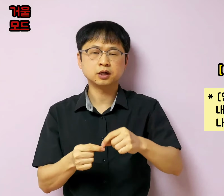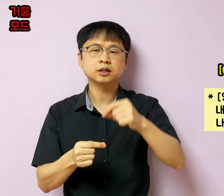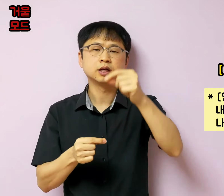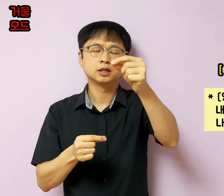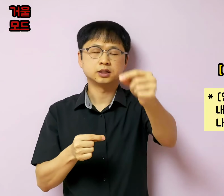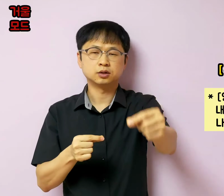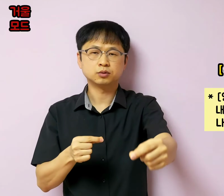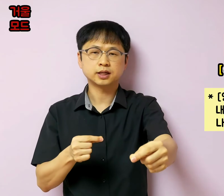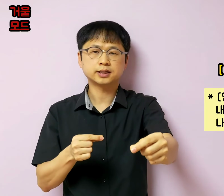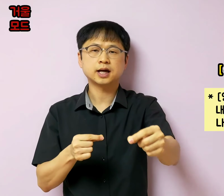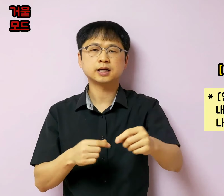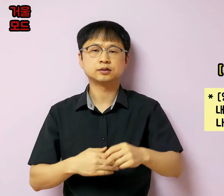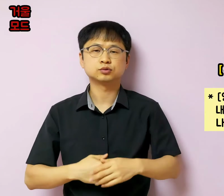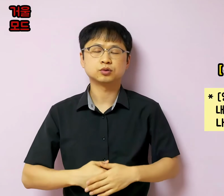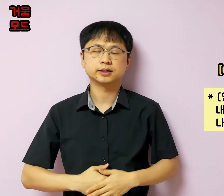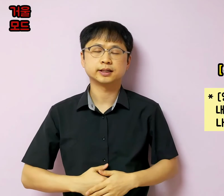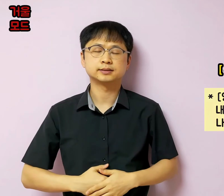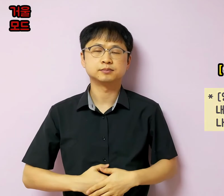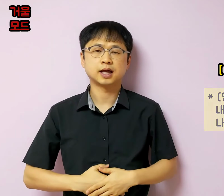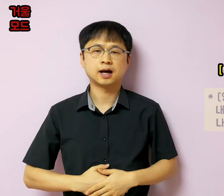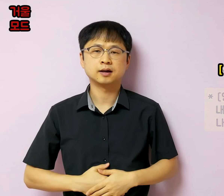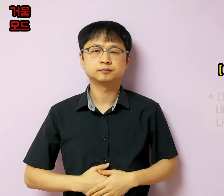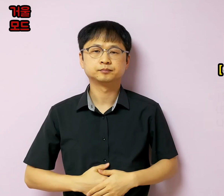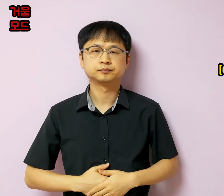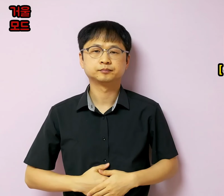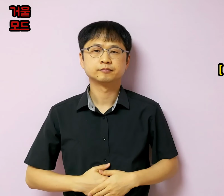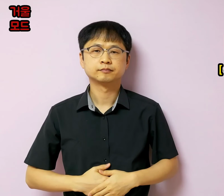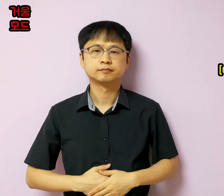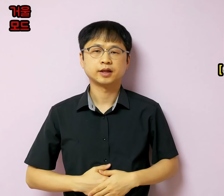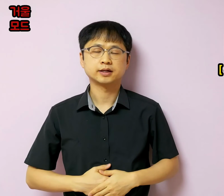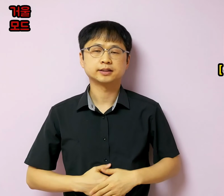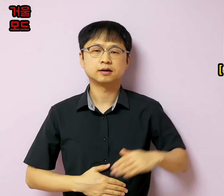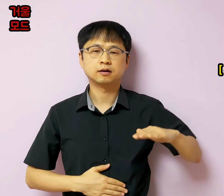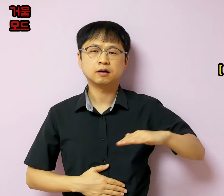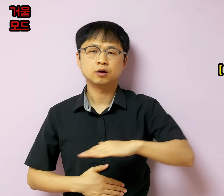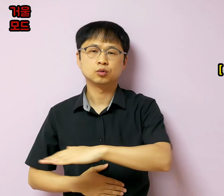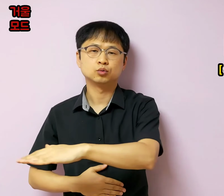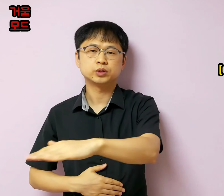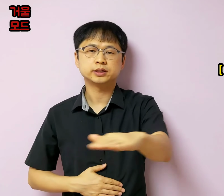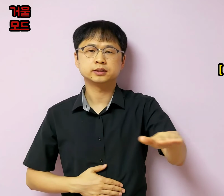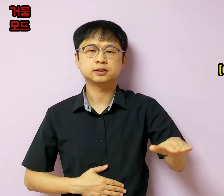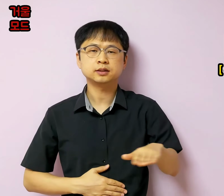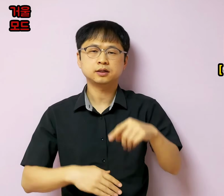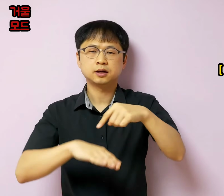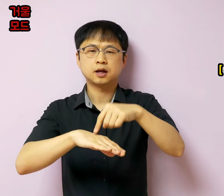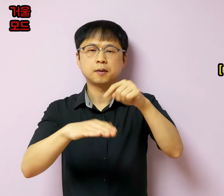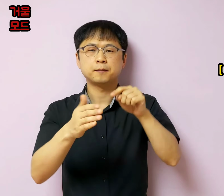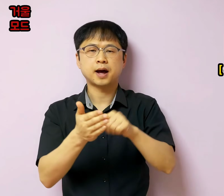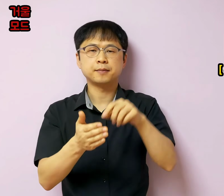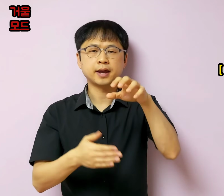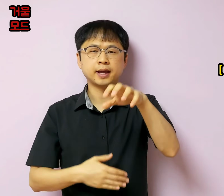주시면 영원하다라는 수어가 되겠습니다. 네, 그래서 우리들